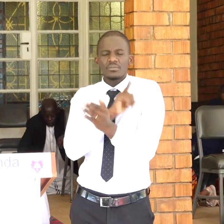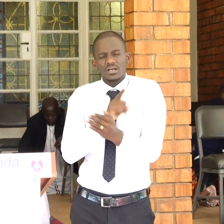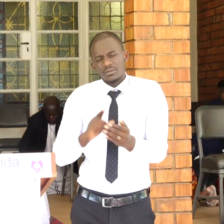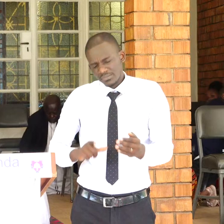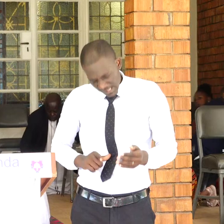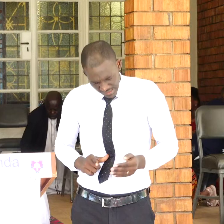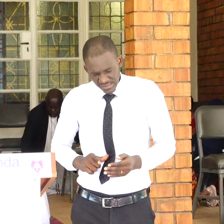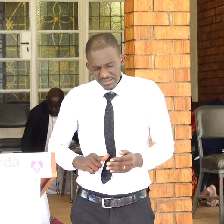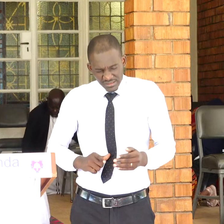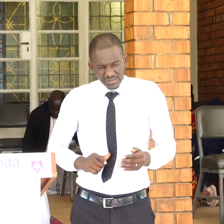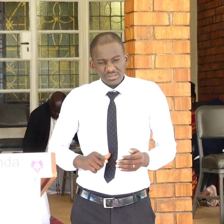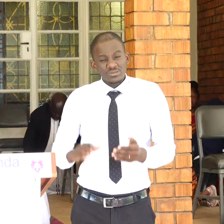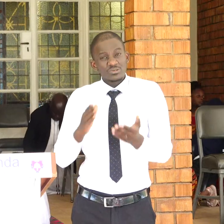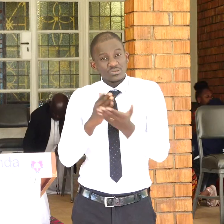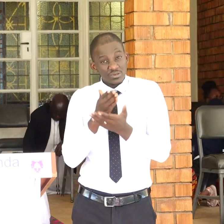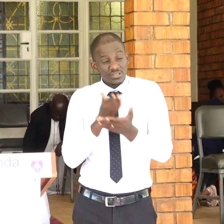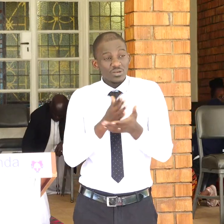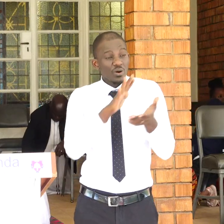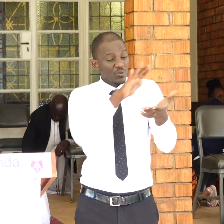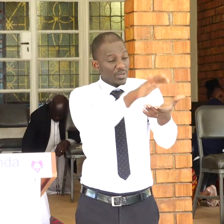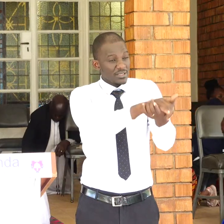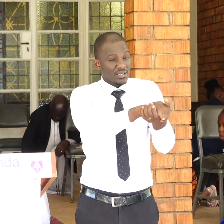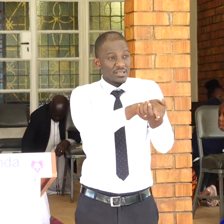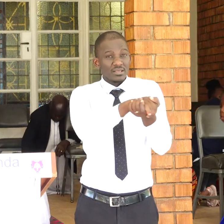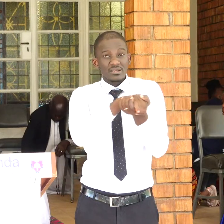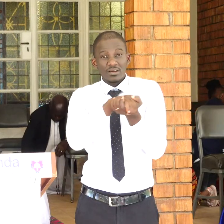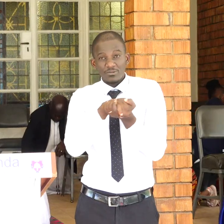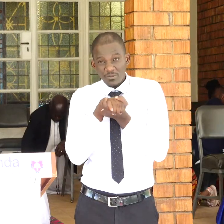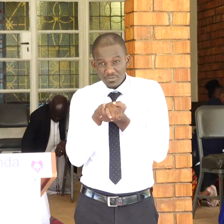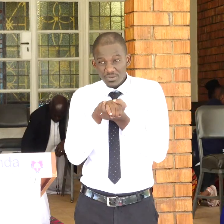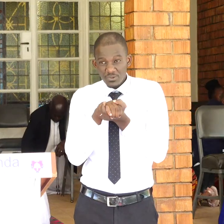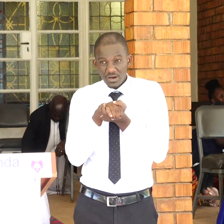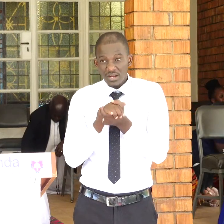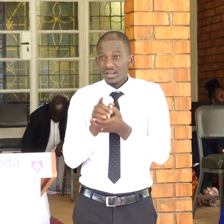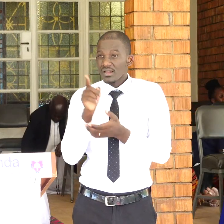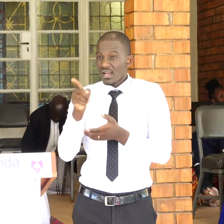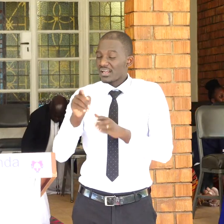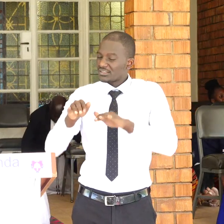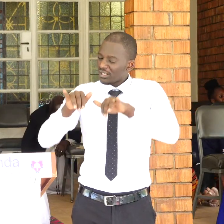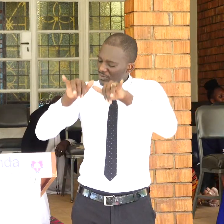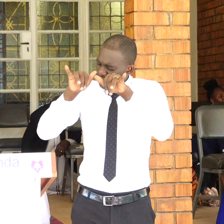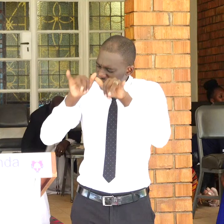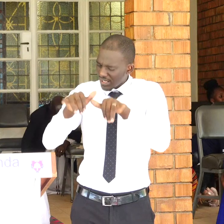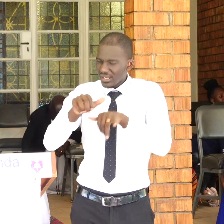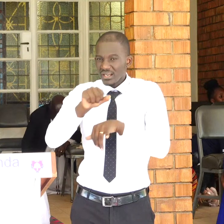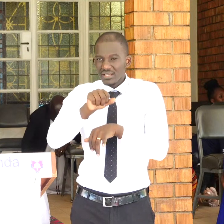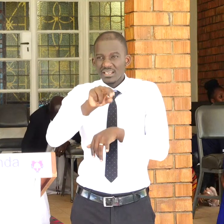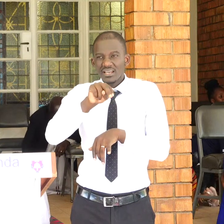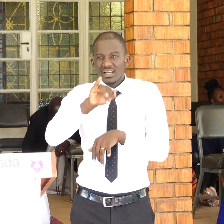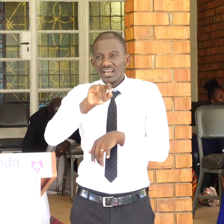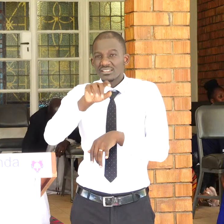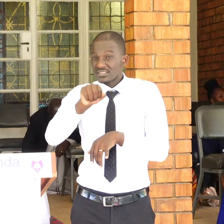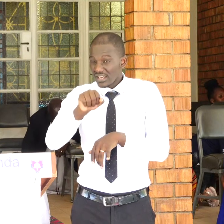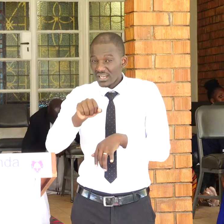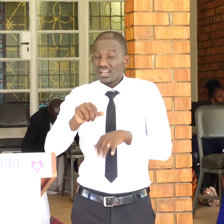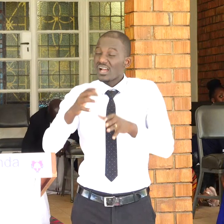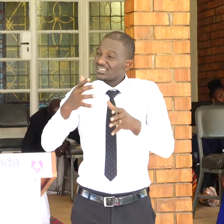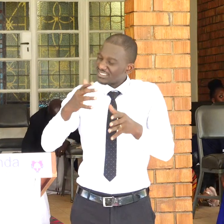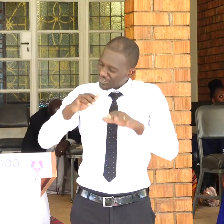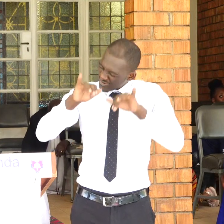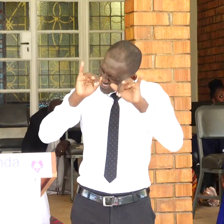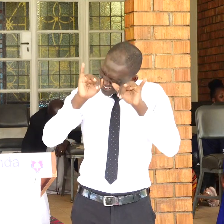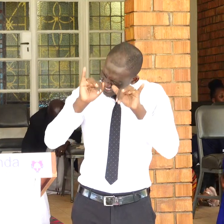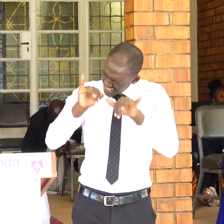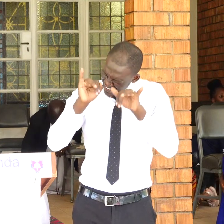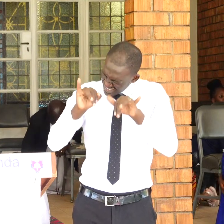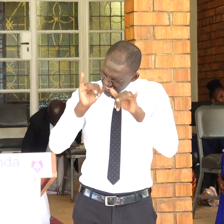tinewankubadde yafumbirwa ow'oluganda oyo ajja kusigala nga ye Anita ajja nyweza ekitiibwa kyo era